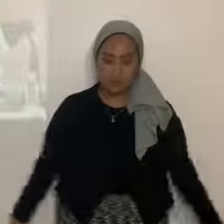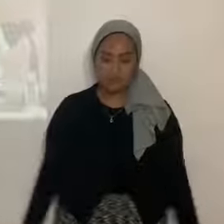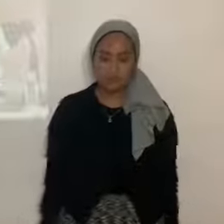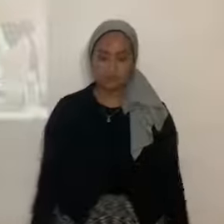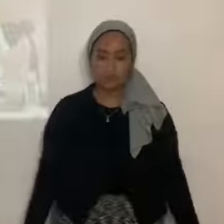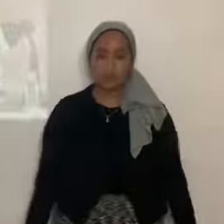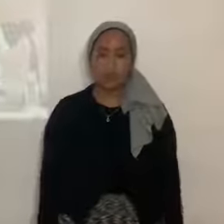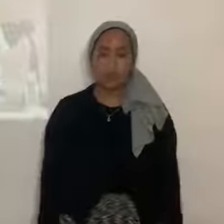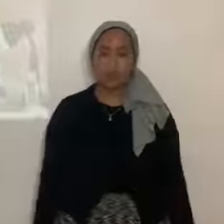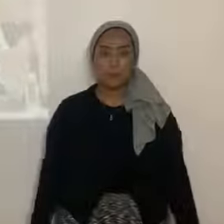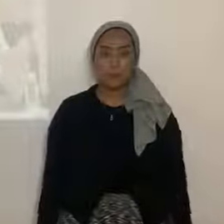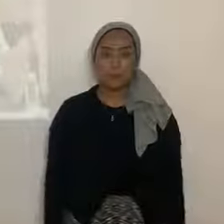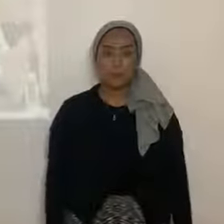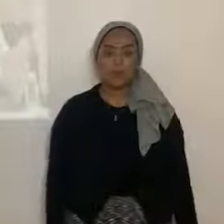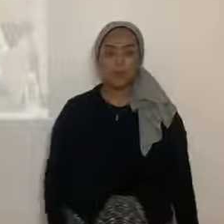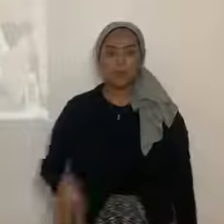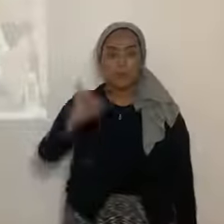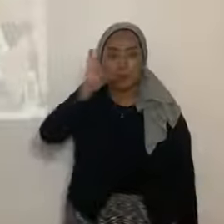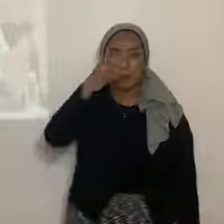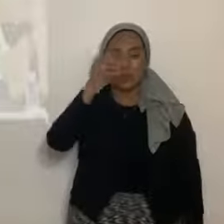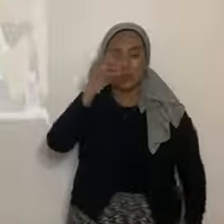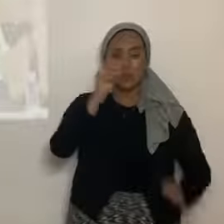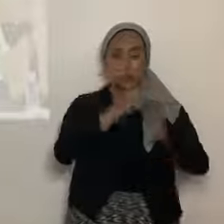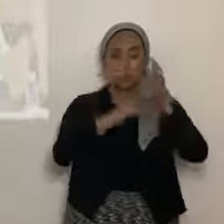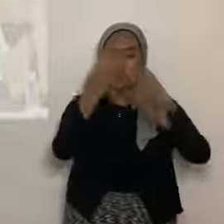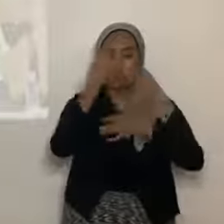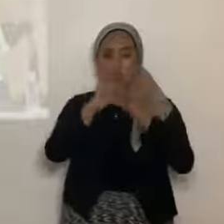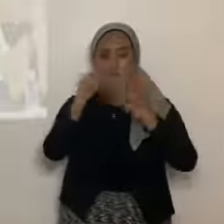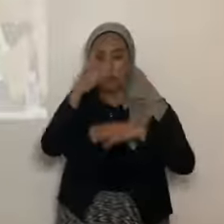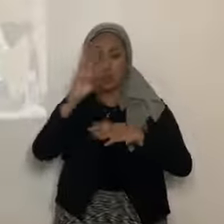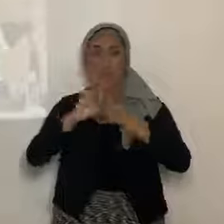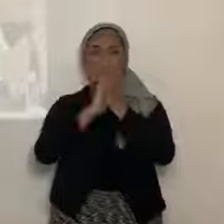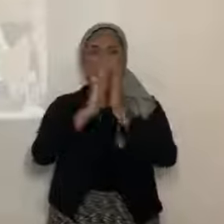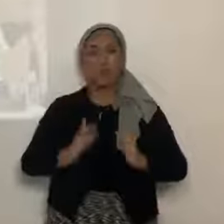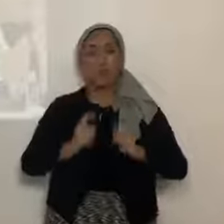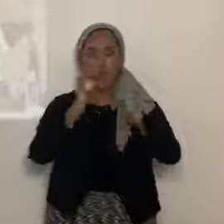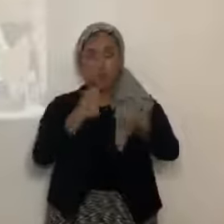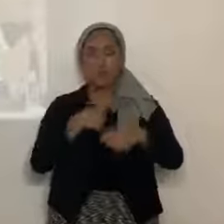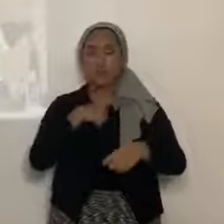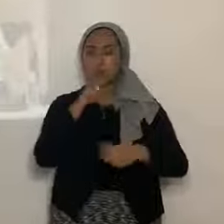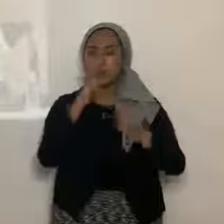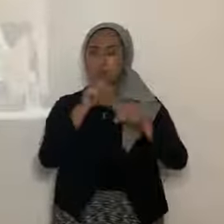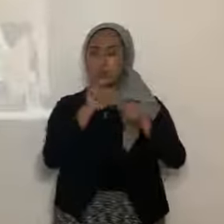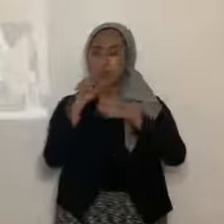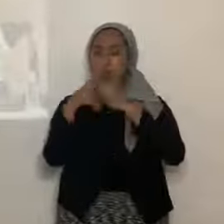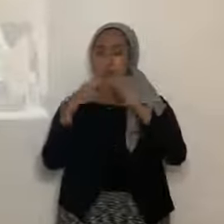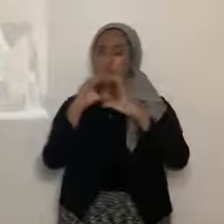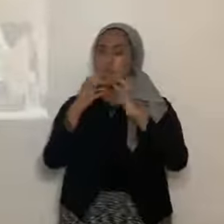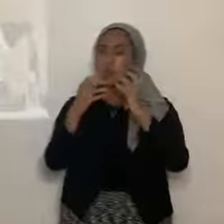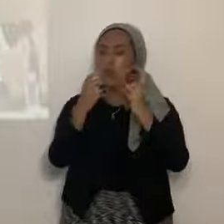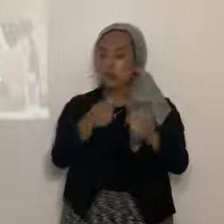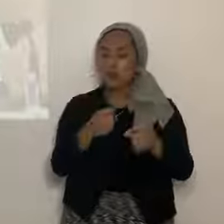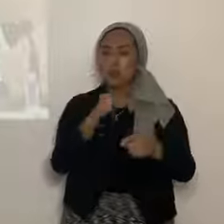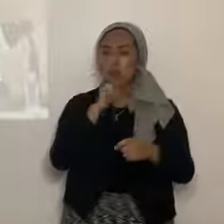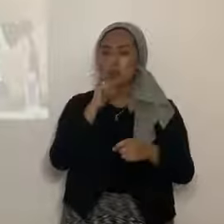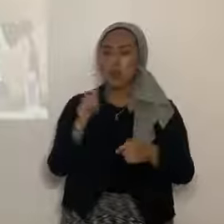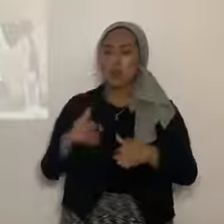verso 27. La paz os dejo, mi paz os doy, yo no lo doy como el mundo la da, no se turbe vuestro corazón, ni